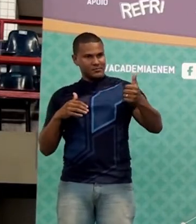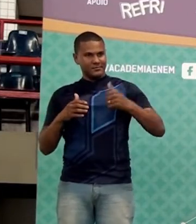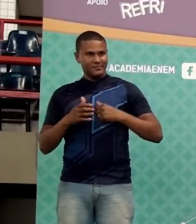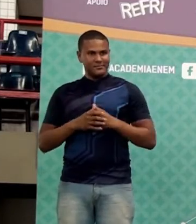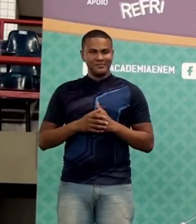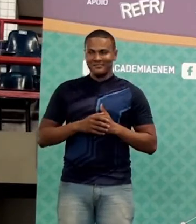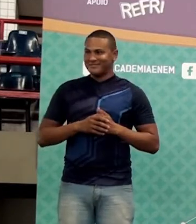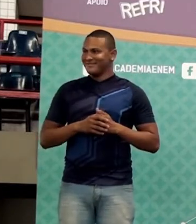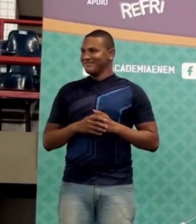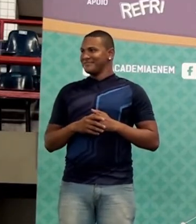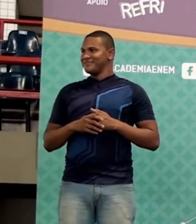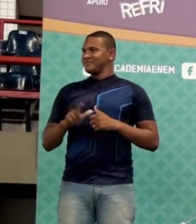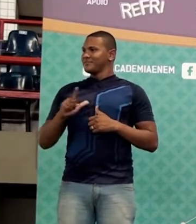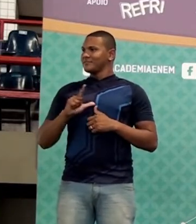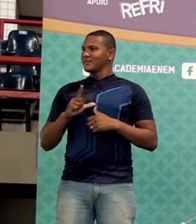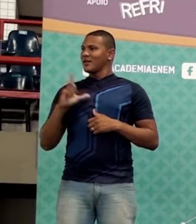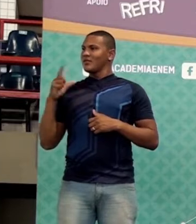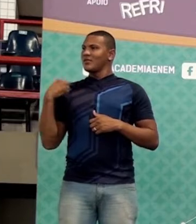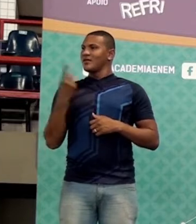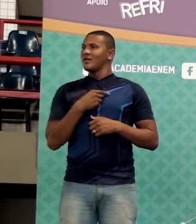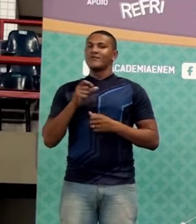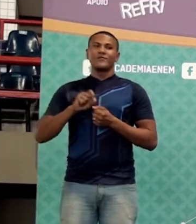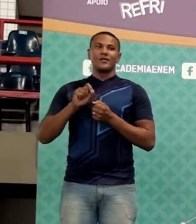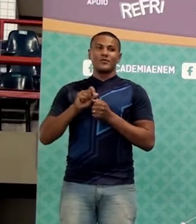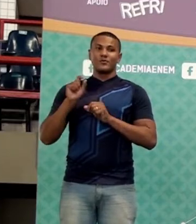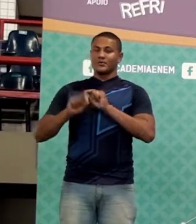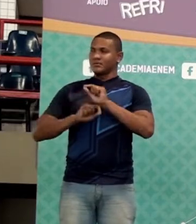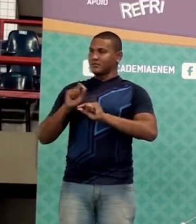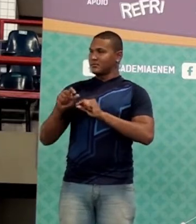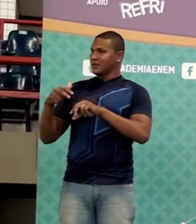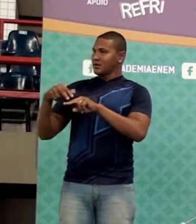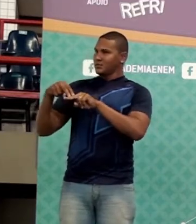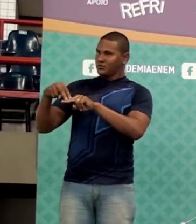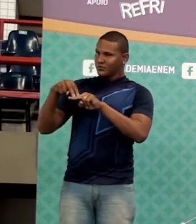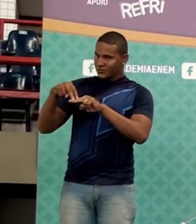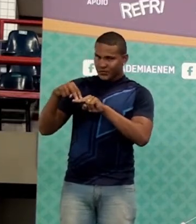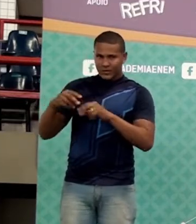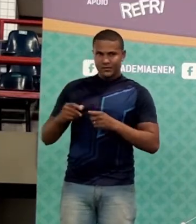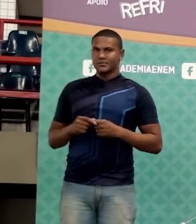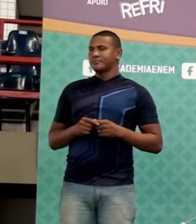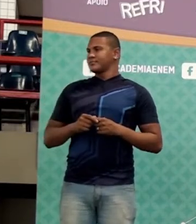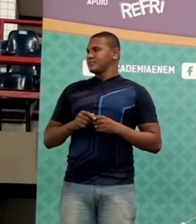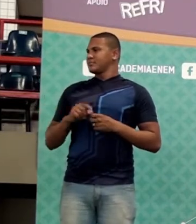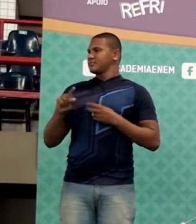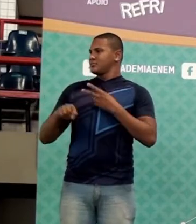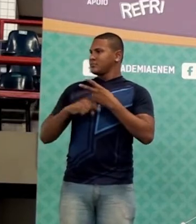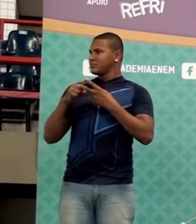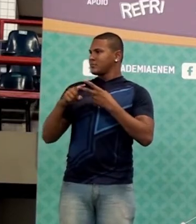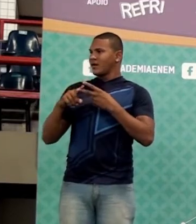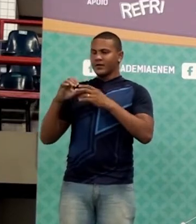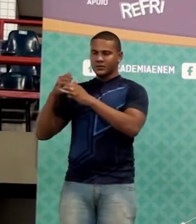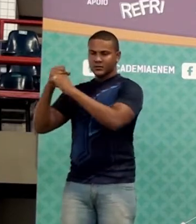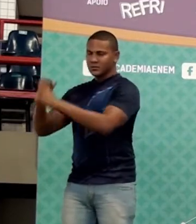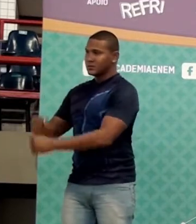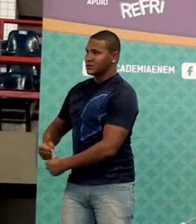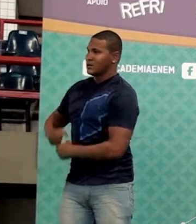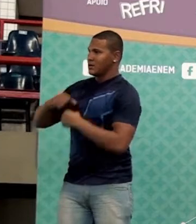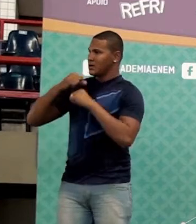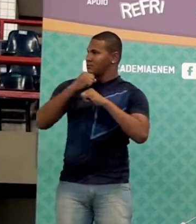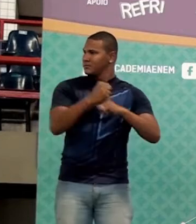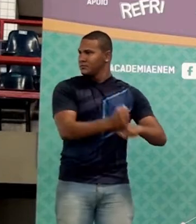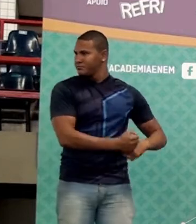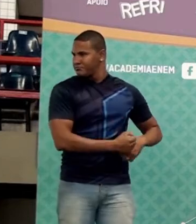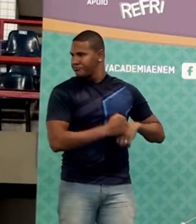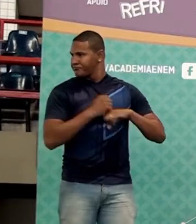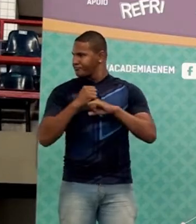faz? Vai surfar, faz um stand-up na praia. Ou ainda, vocês já devem